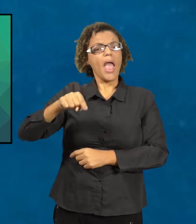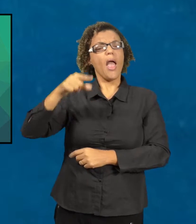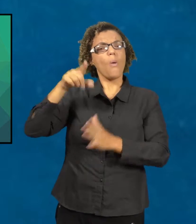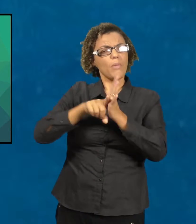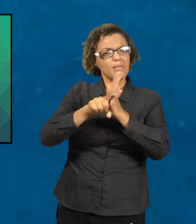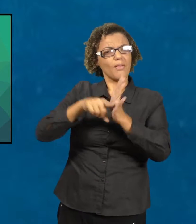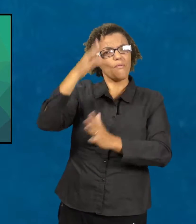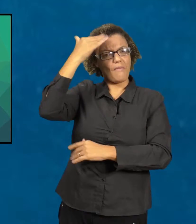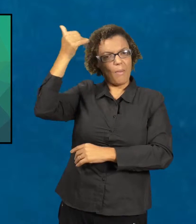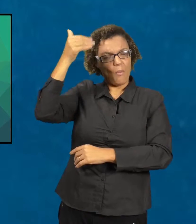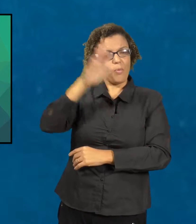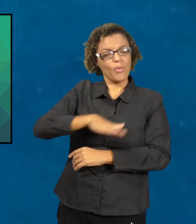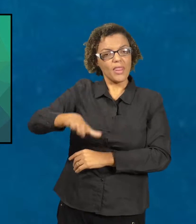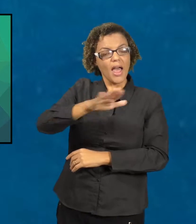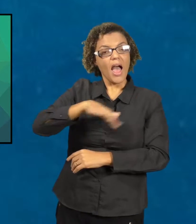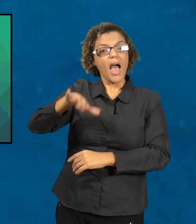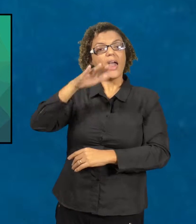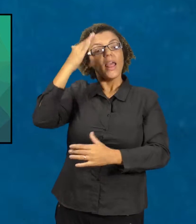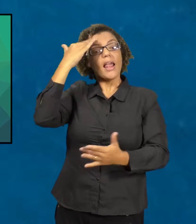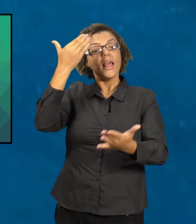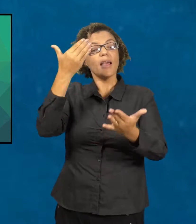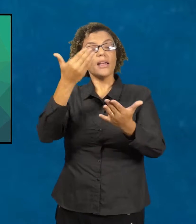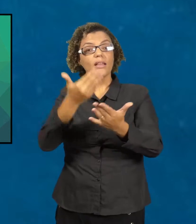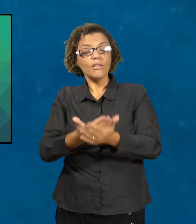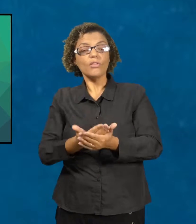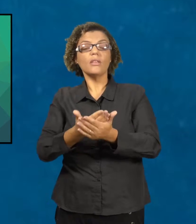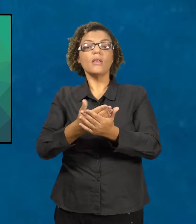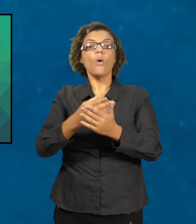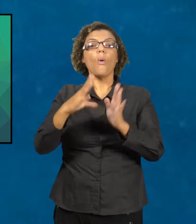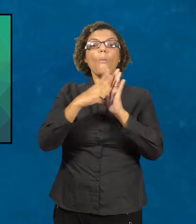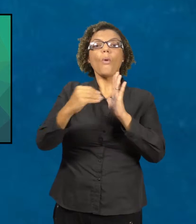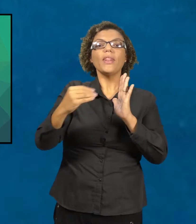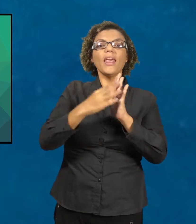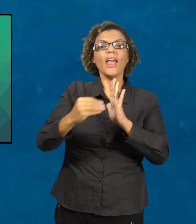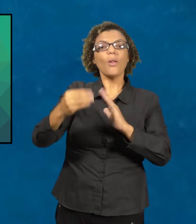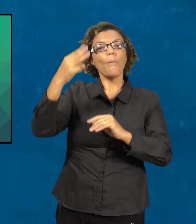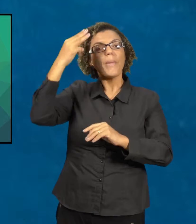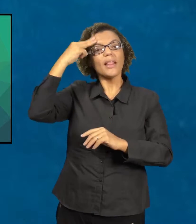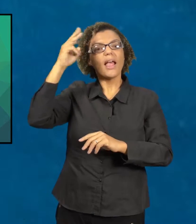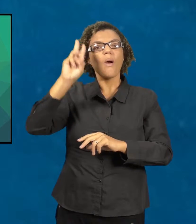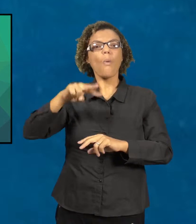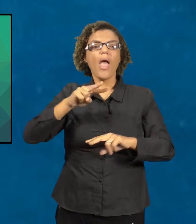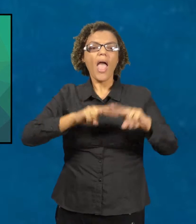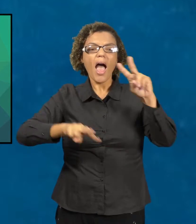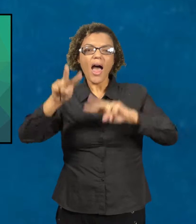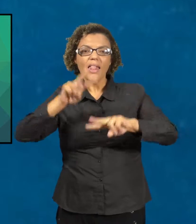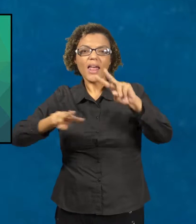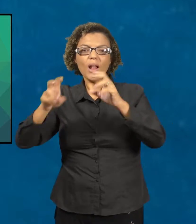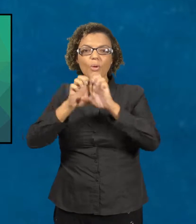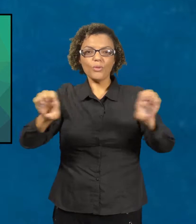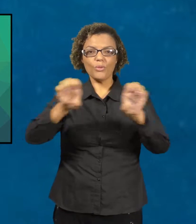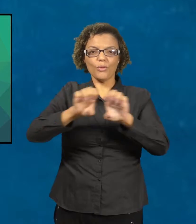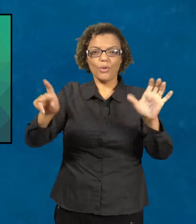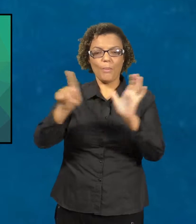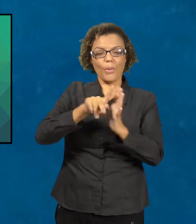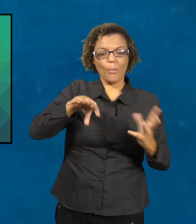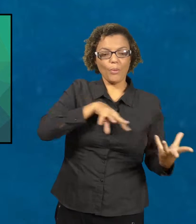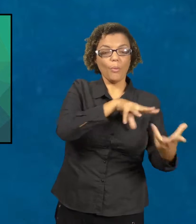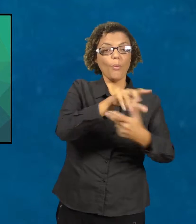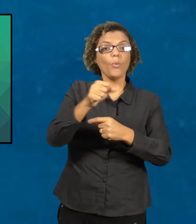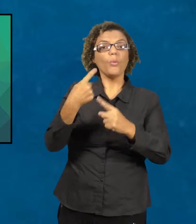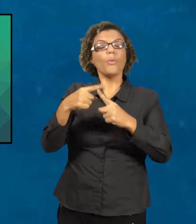que todos nós combinamos e recombinamos blocos dos modelos mentais para raciocinar e